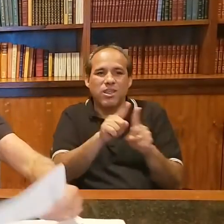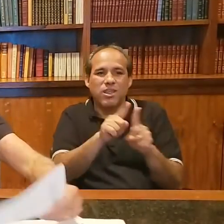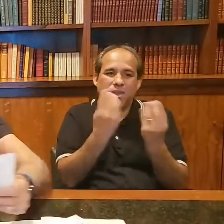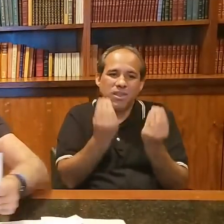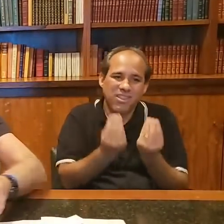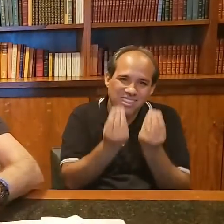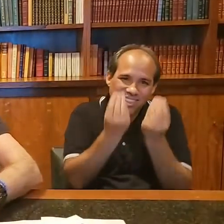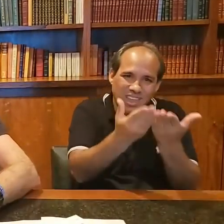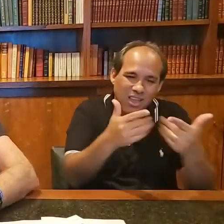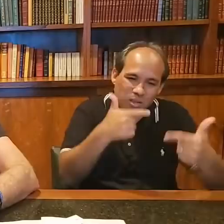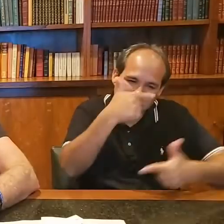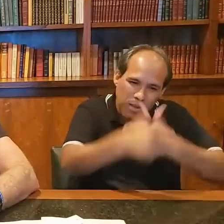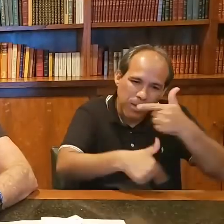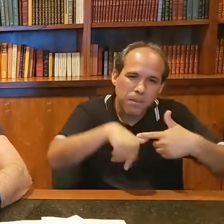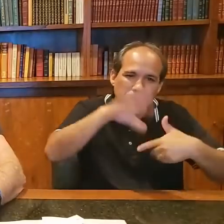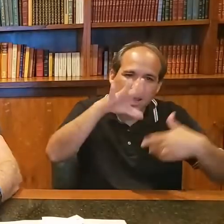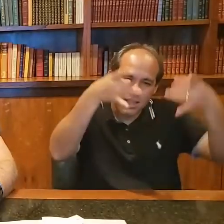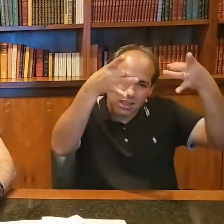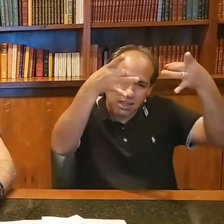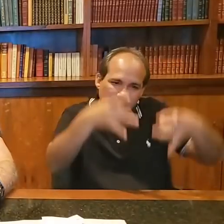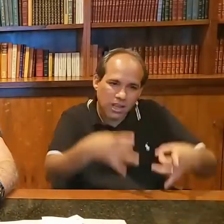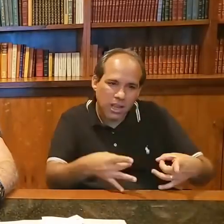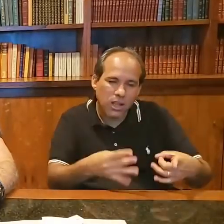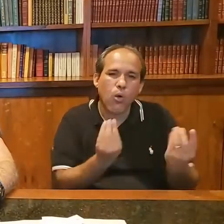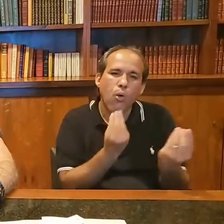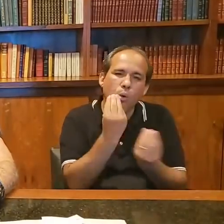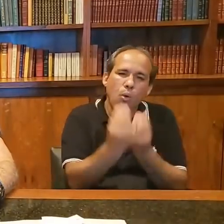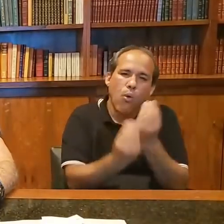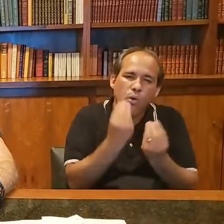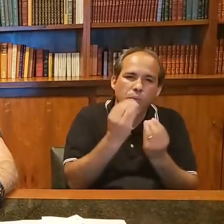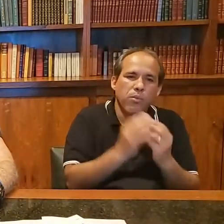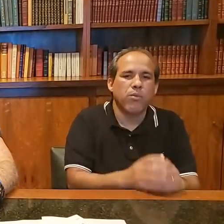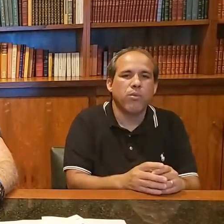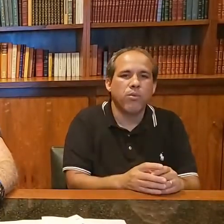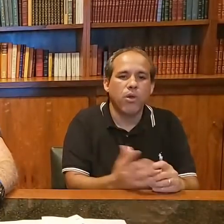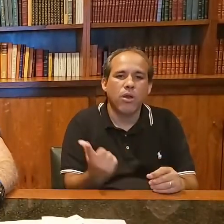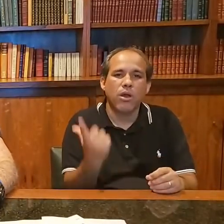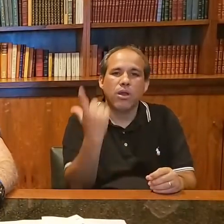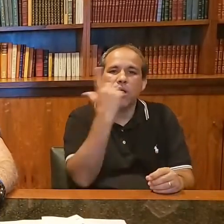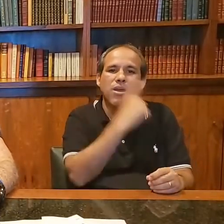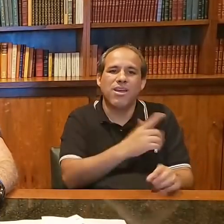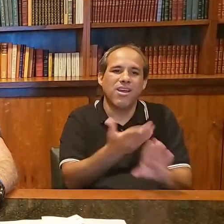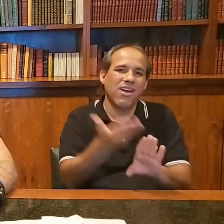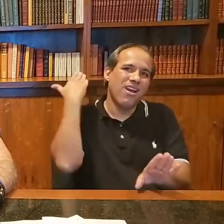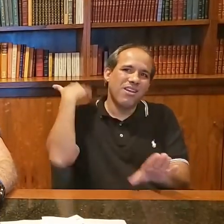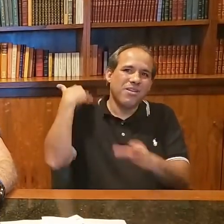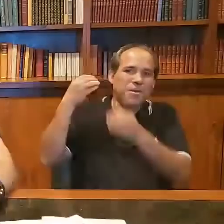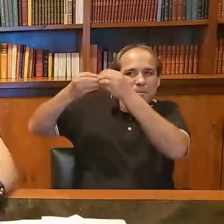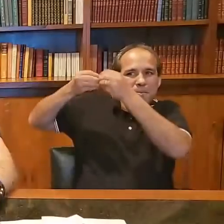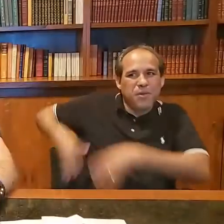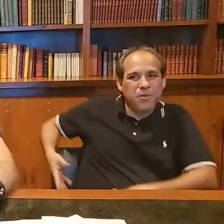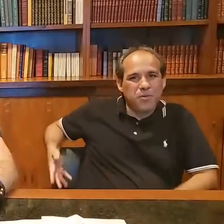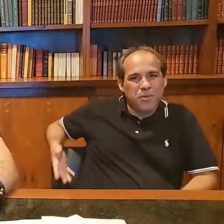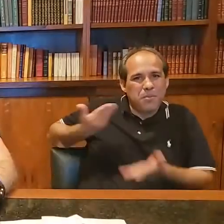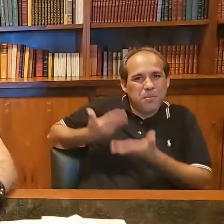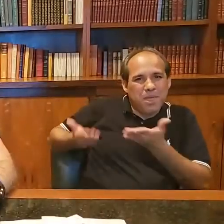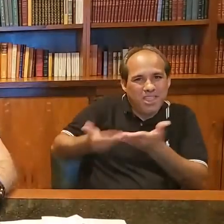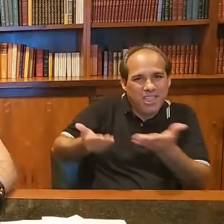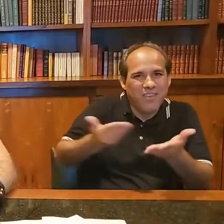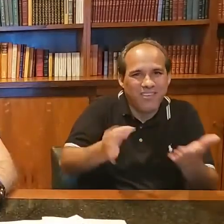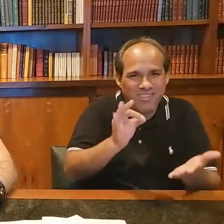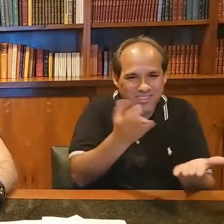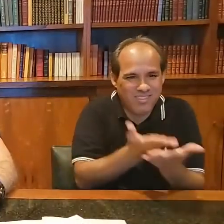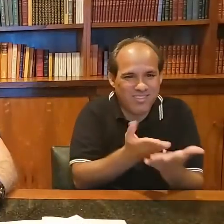trabalho mais específico de tentar ganhar aquilo que foi perdido no passado. Nós temos